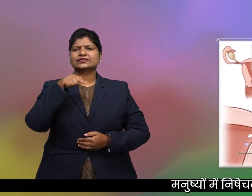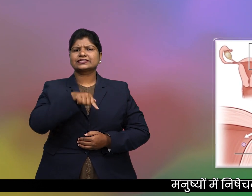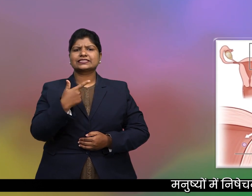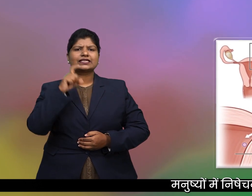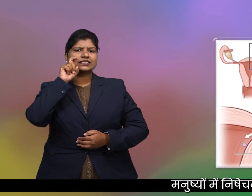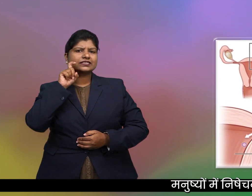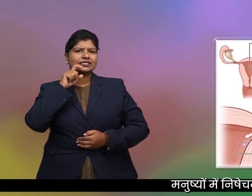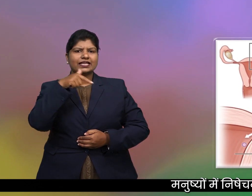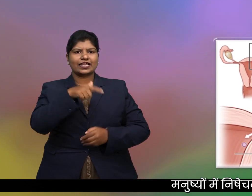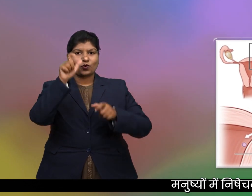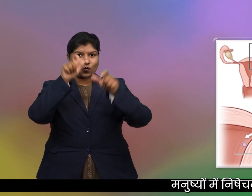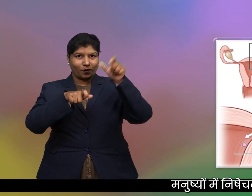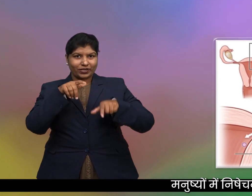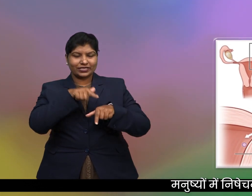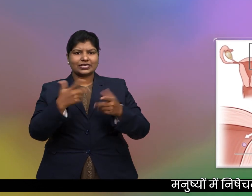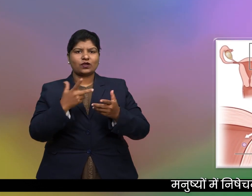मनुष्यों में निषेचन